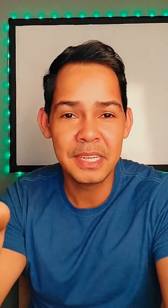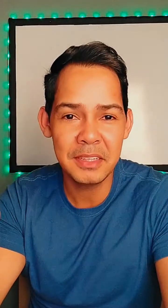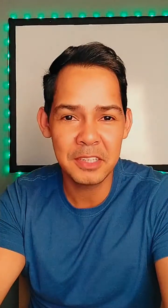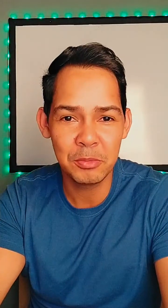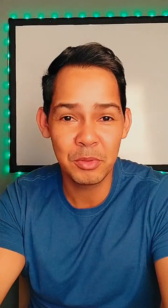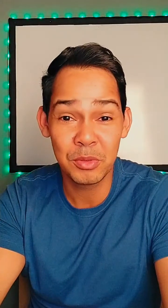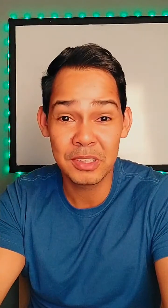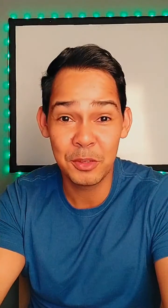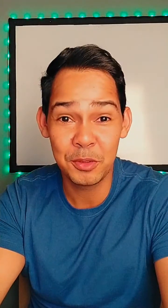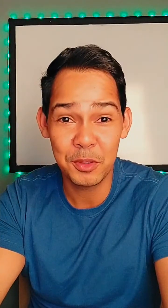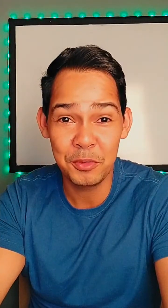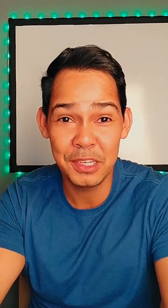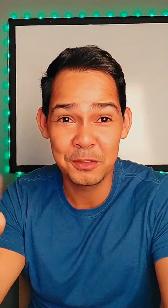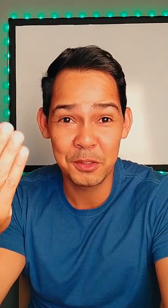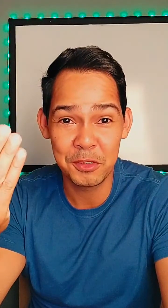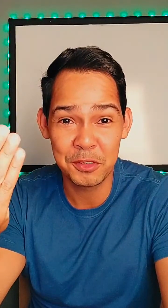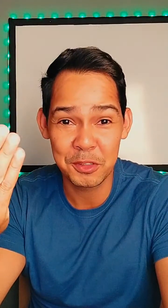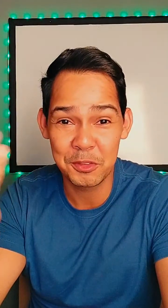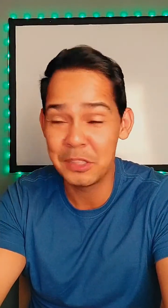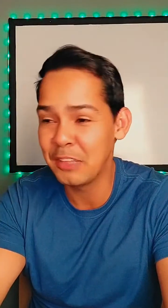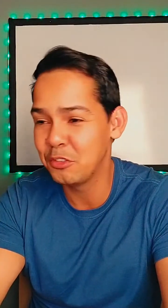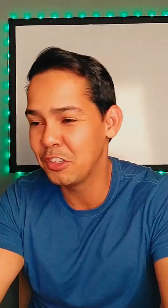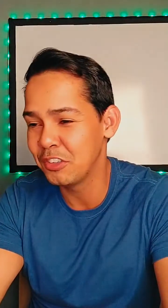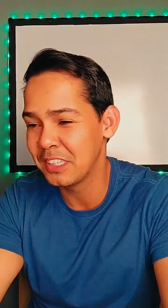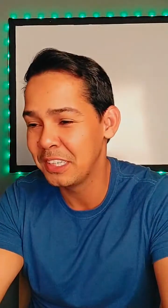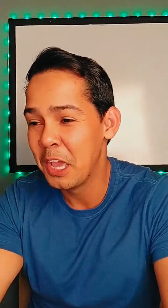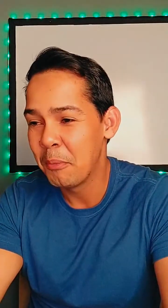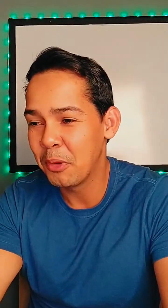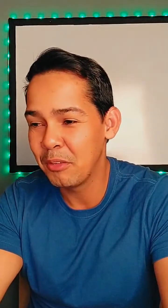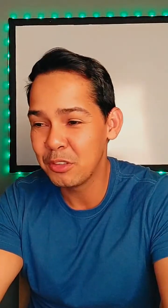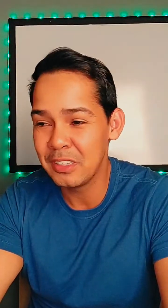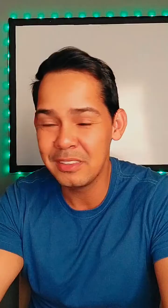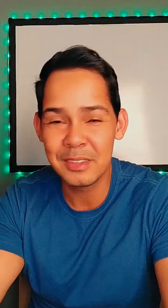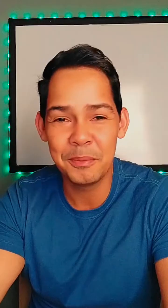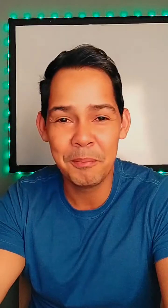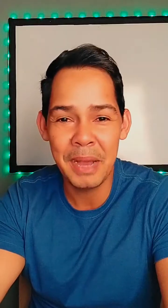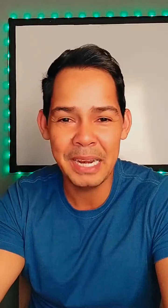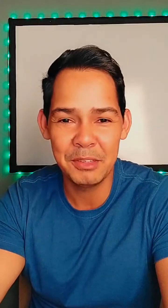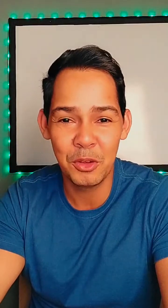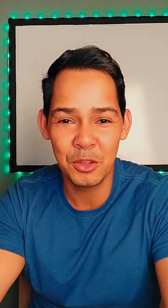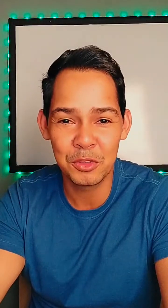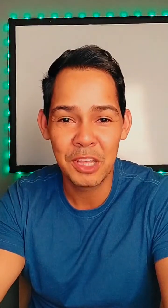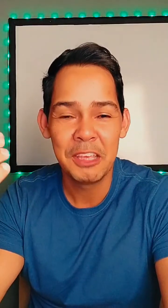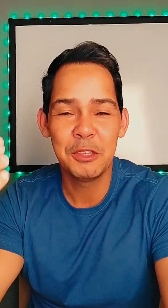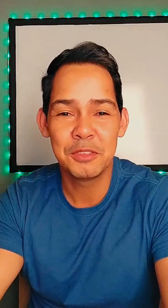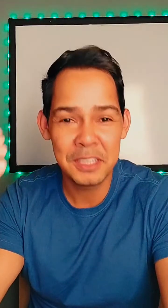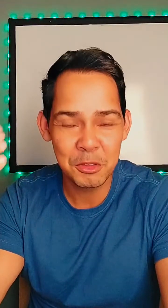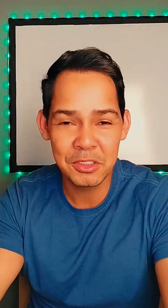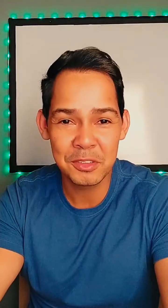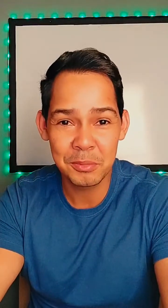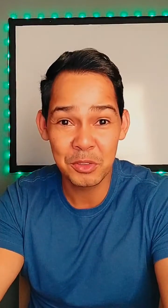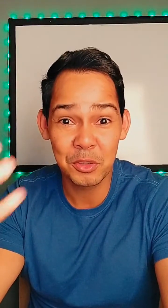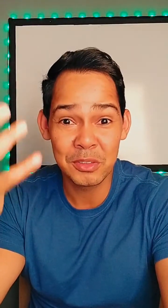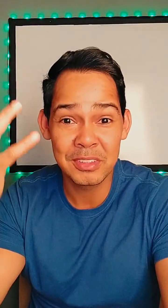37 pessoas aqui, eu fico tão feliz quando eu vejo essa quantidade de gente aqui, porque vocês são maravilhosos. Eu sei que vocês são pessoas que